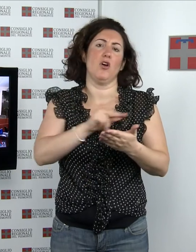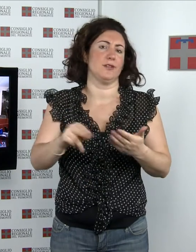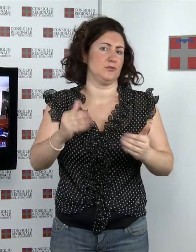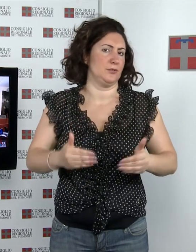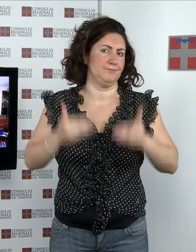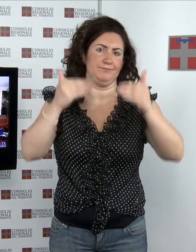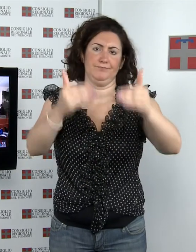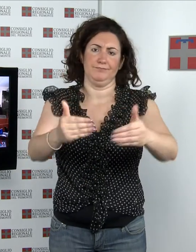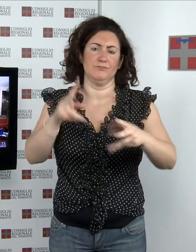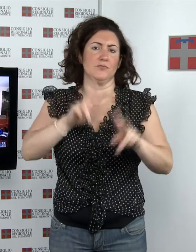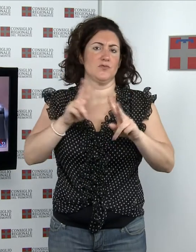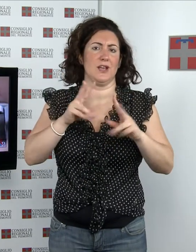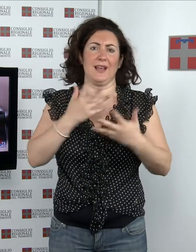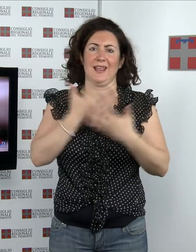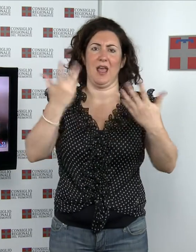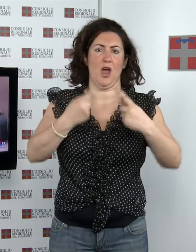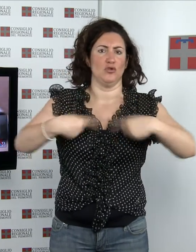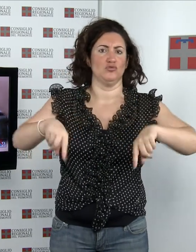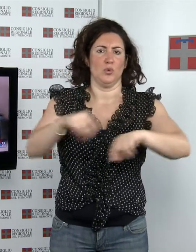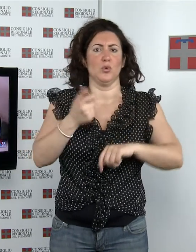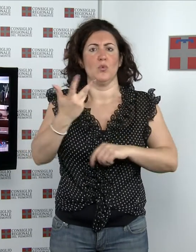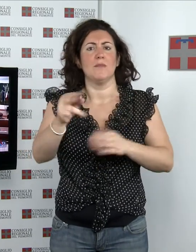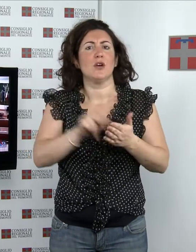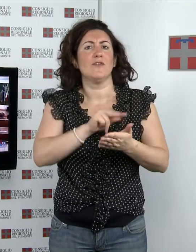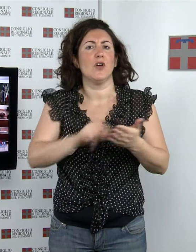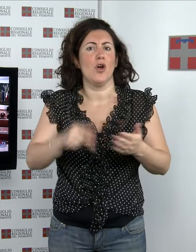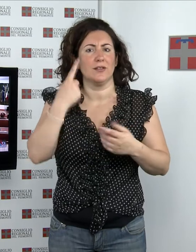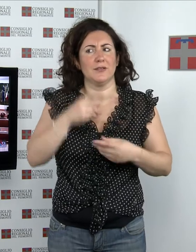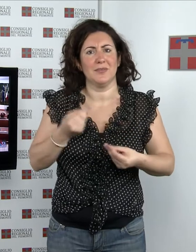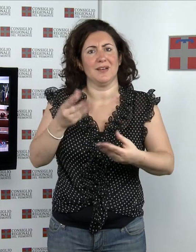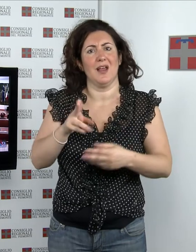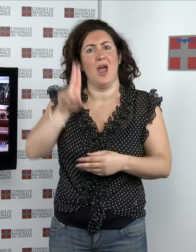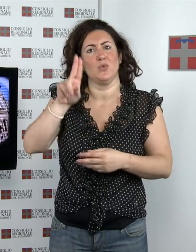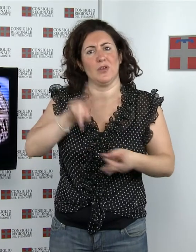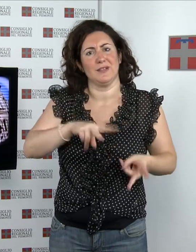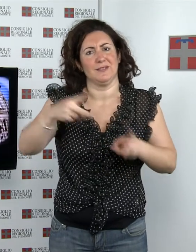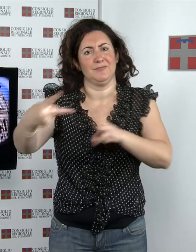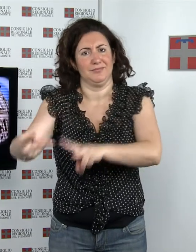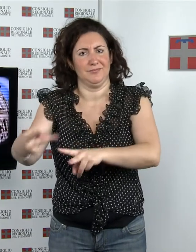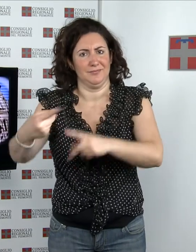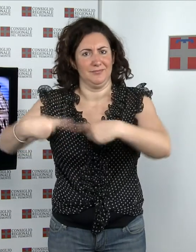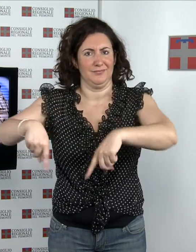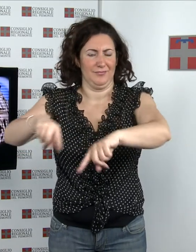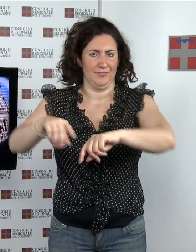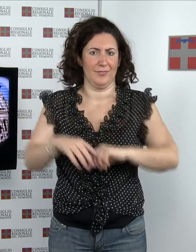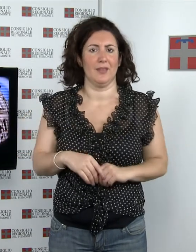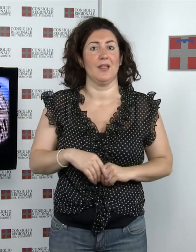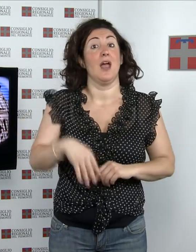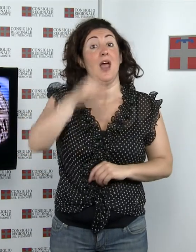per il regolamento il numero di voti necessario per autorizzare la sede redigente relazione del difensore civico